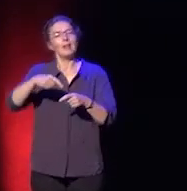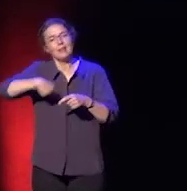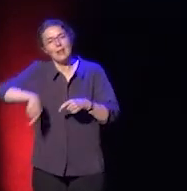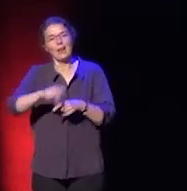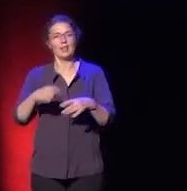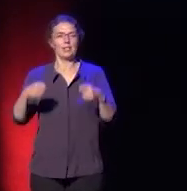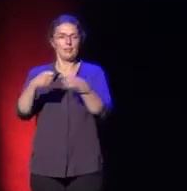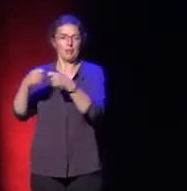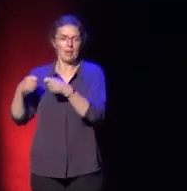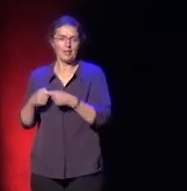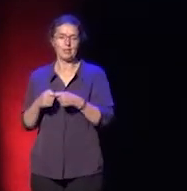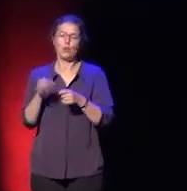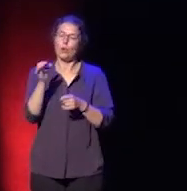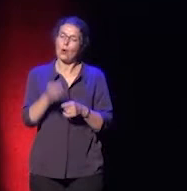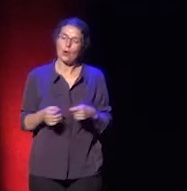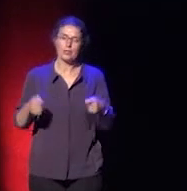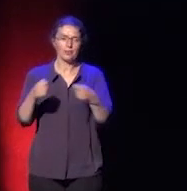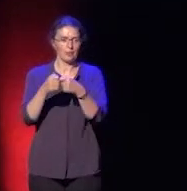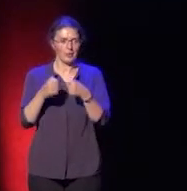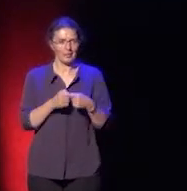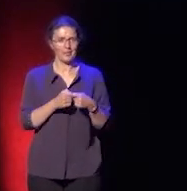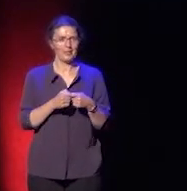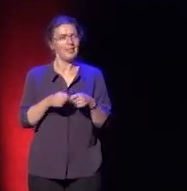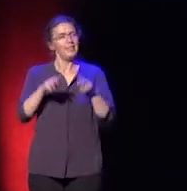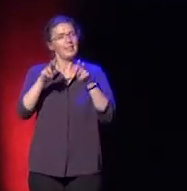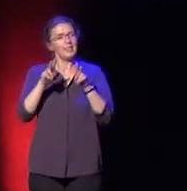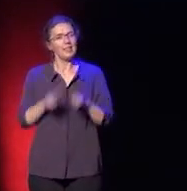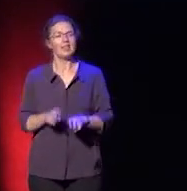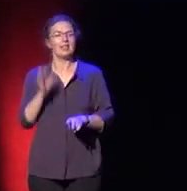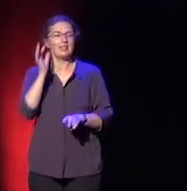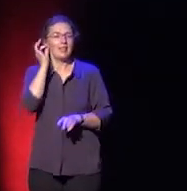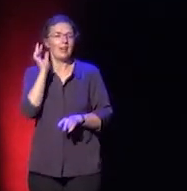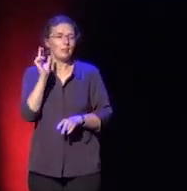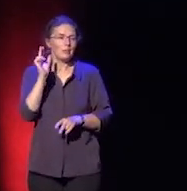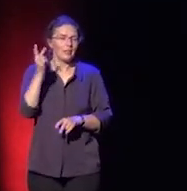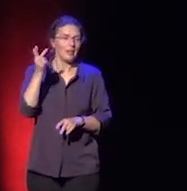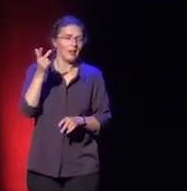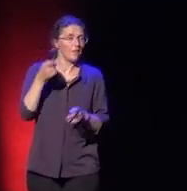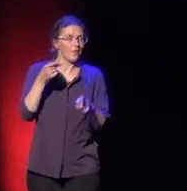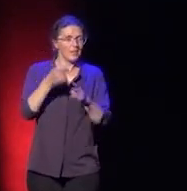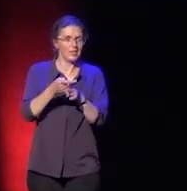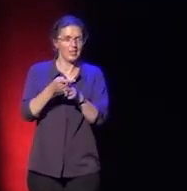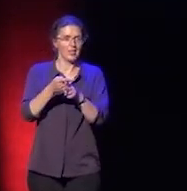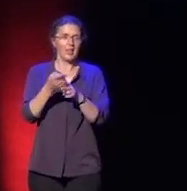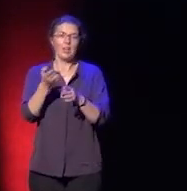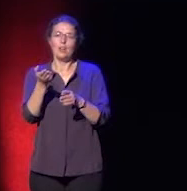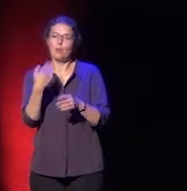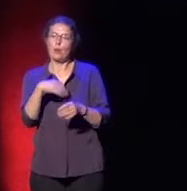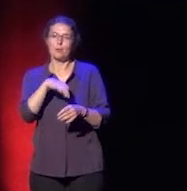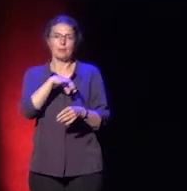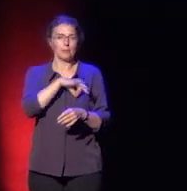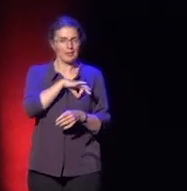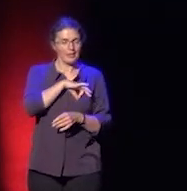Kreisverbänden, aus den Ortsverbänden, sehr geehrte Damen und Herren, Vertreterinnen und Vertreter der